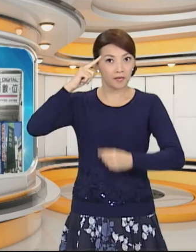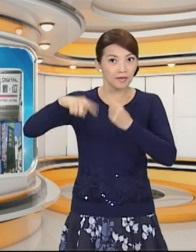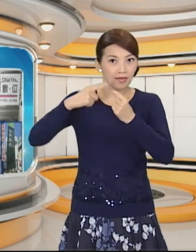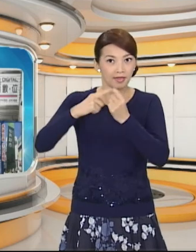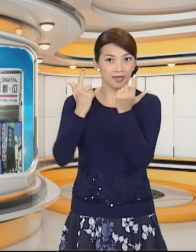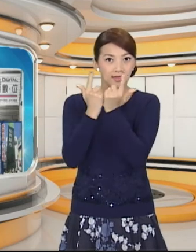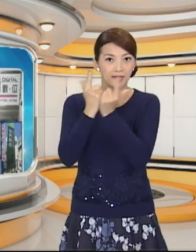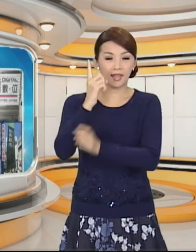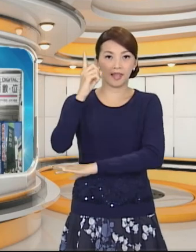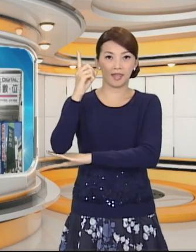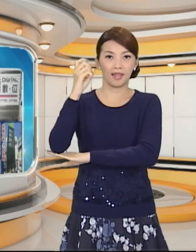权，